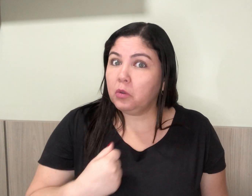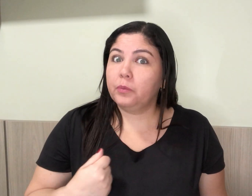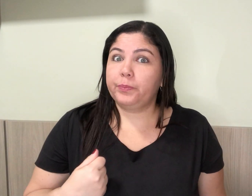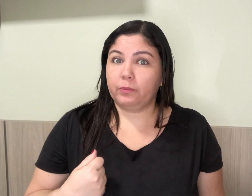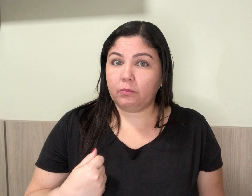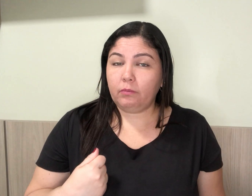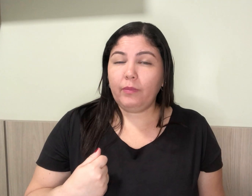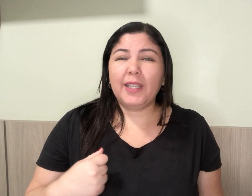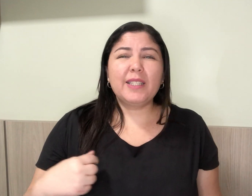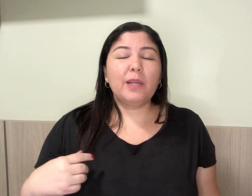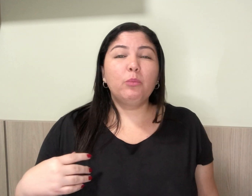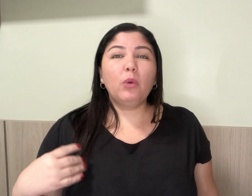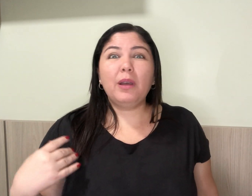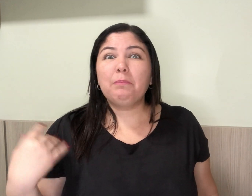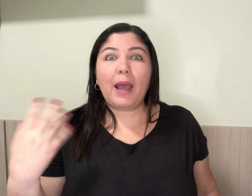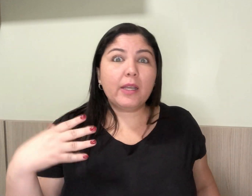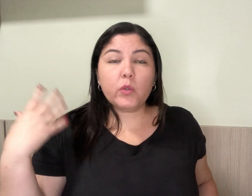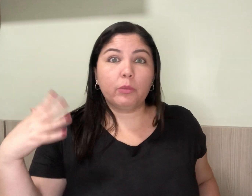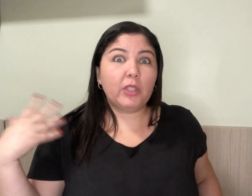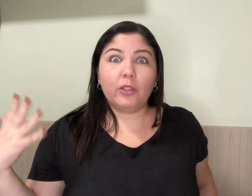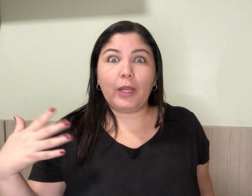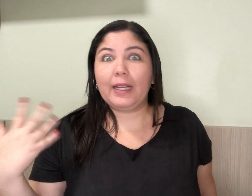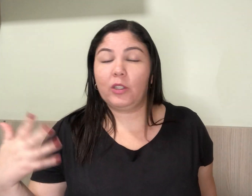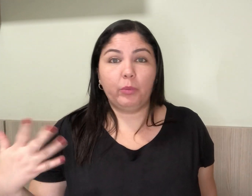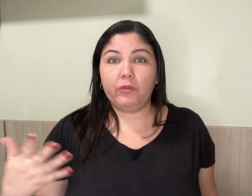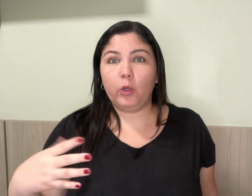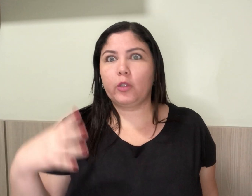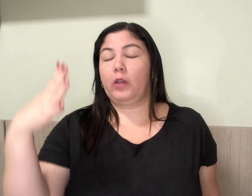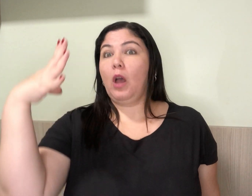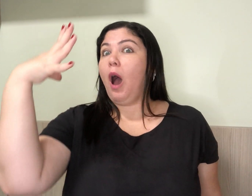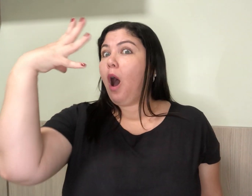bonito. E se é mais do que bonito, é lindo, maravilhoso, eu faço.